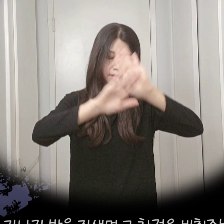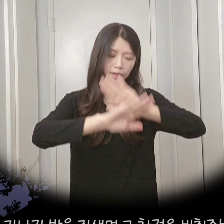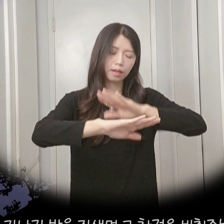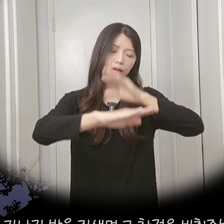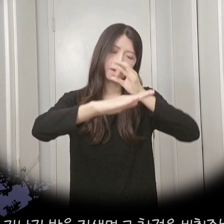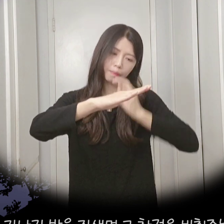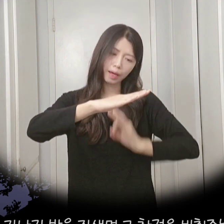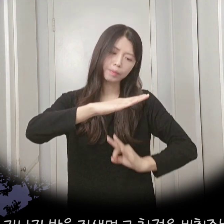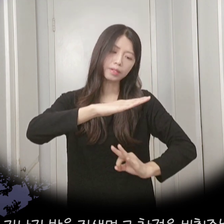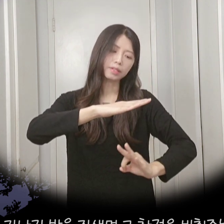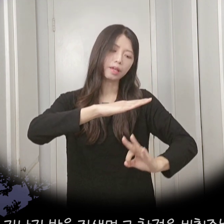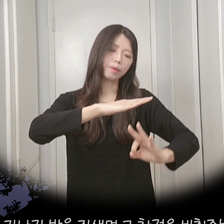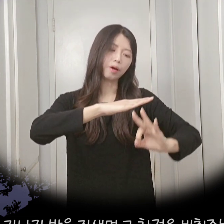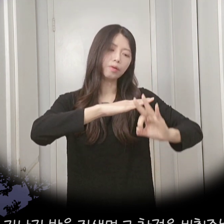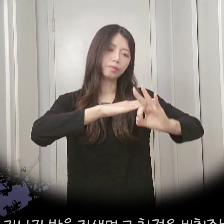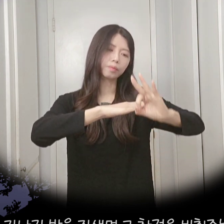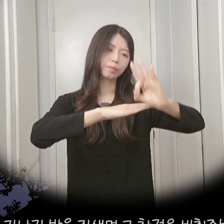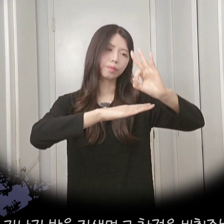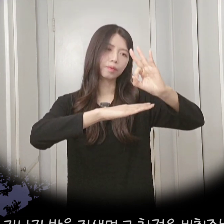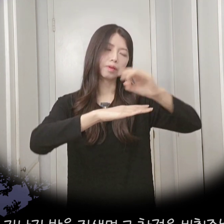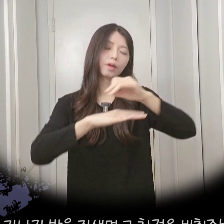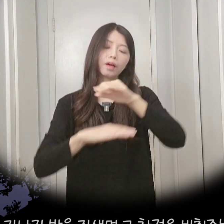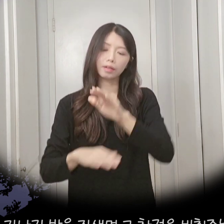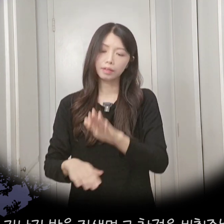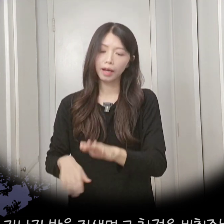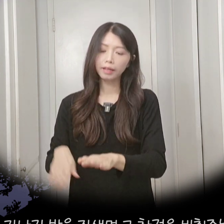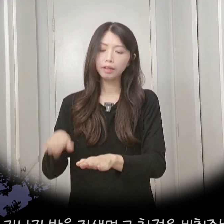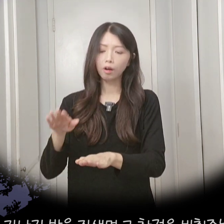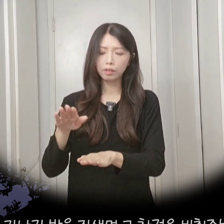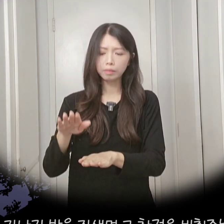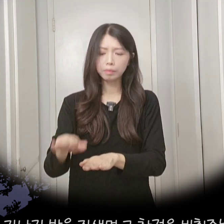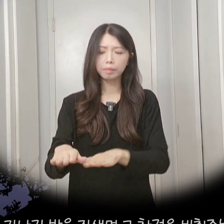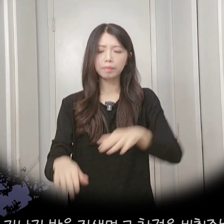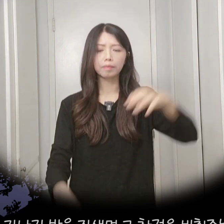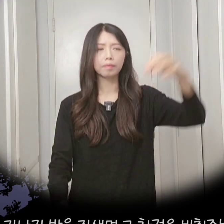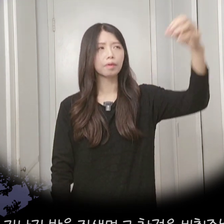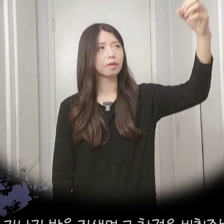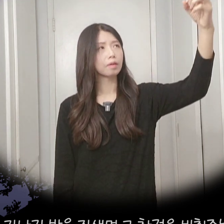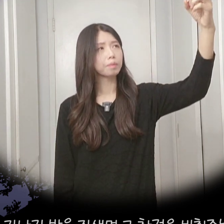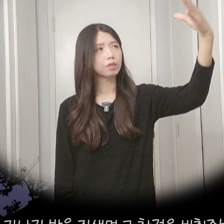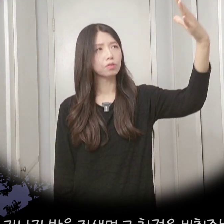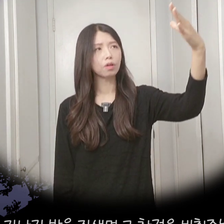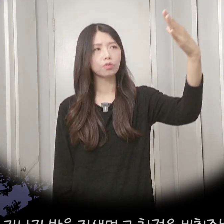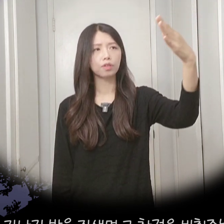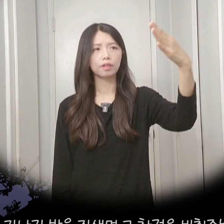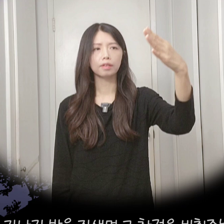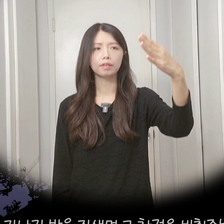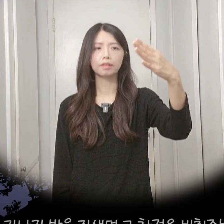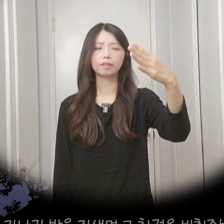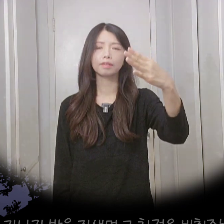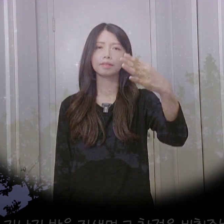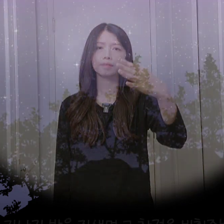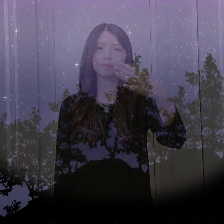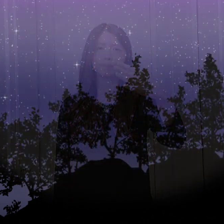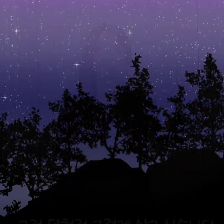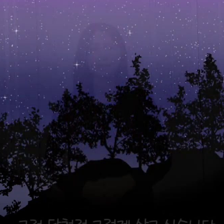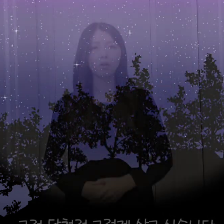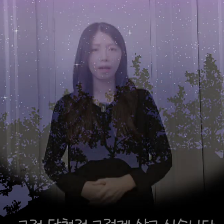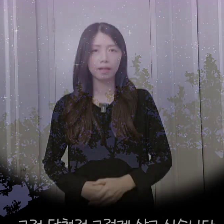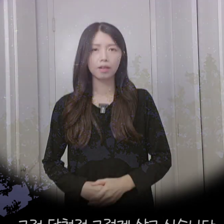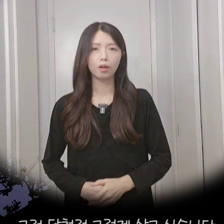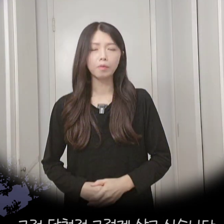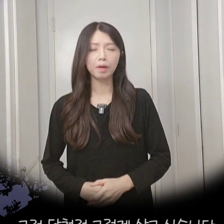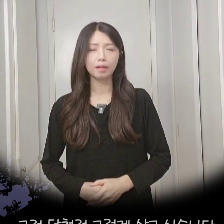기나긴 밤을 지새며 그 한 걸음 비춰주는